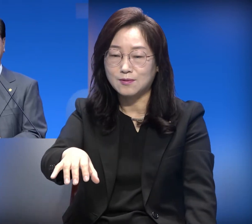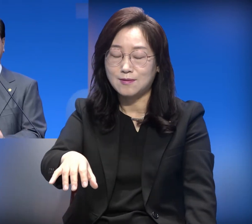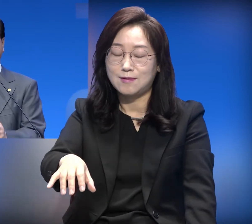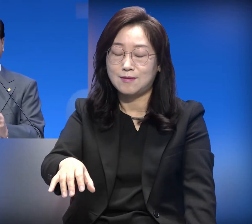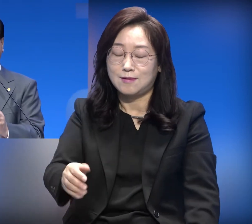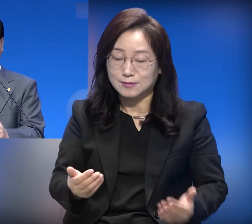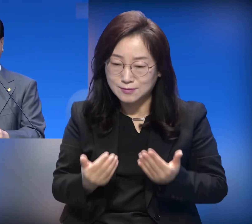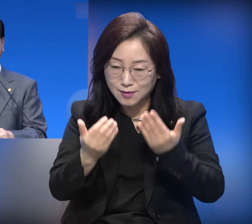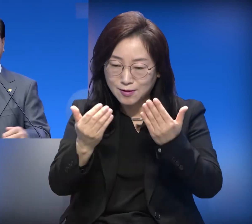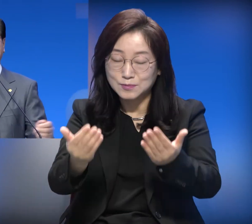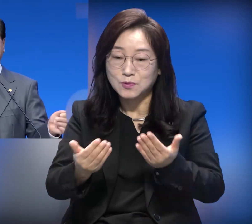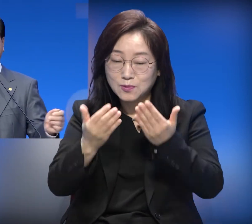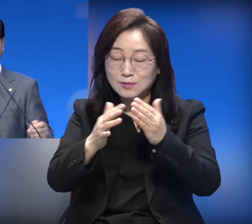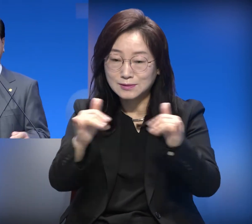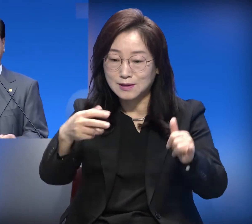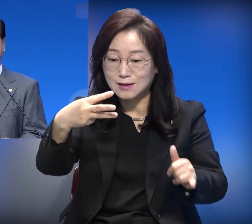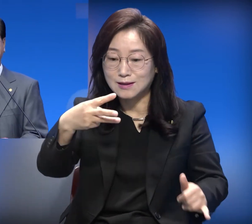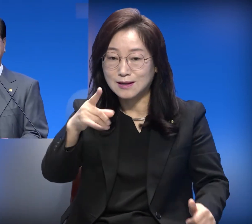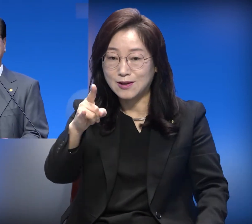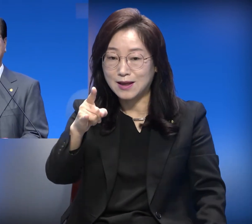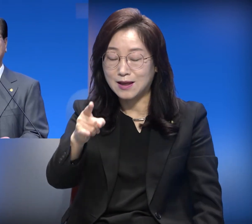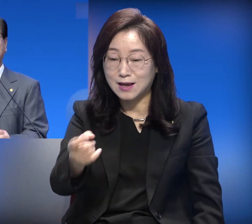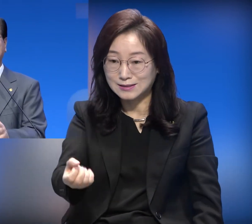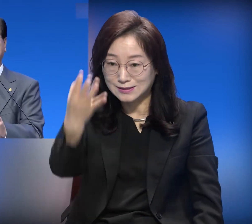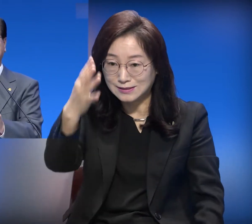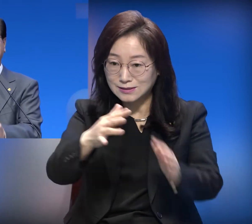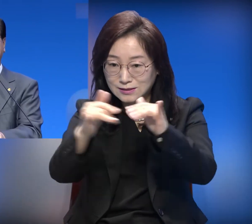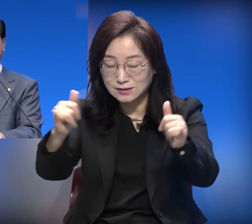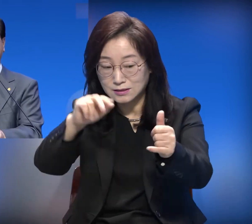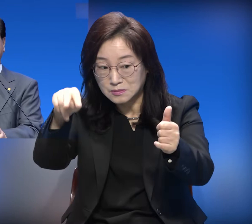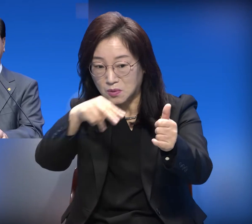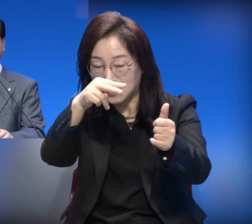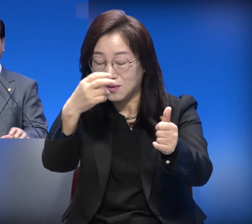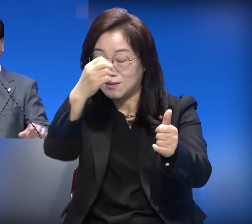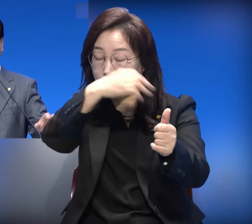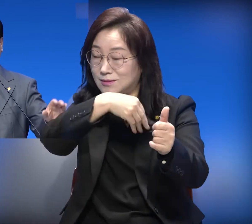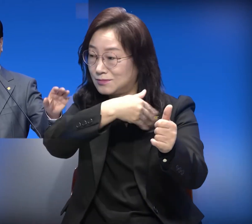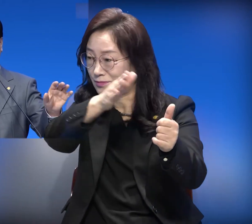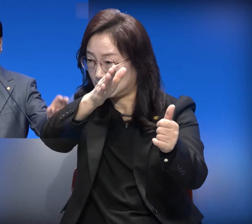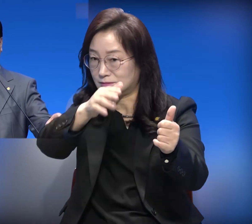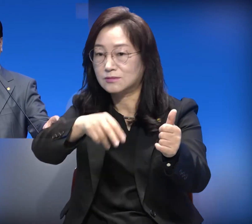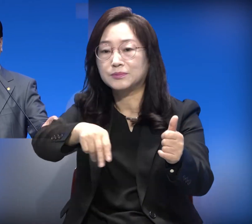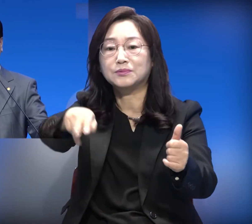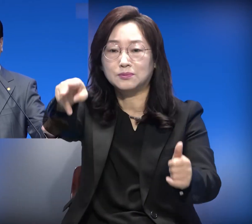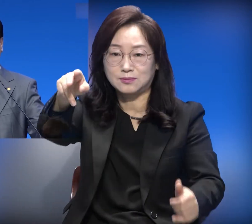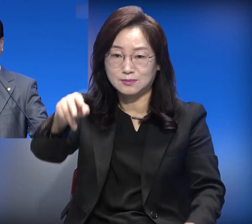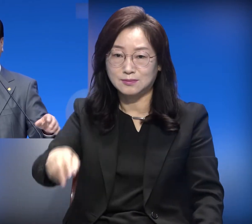섬기고 있는 레위인도 그냥 지나갑니다. 근데 그 당시 자기들이